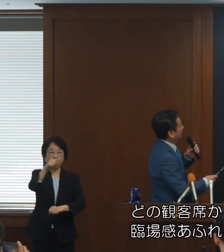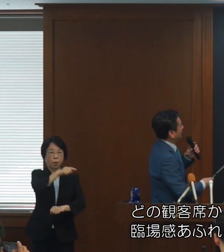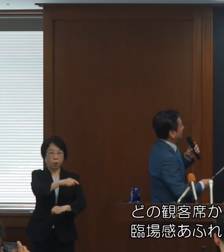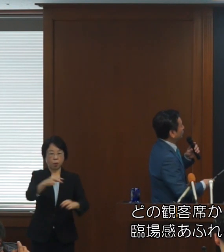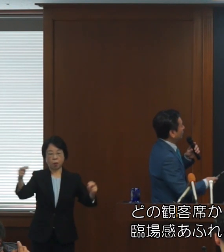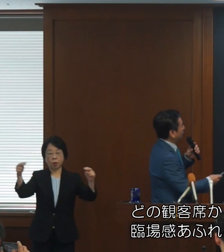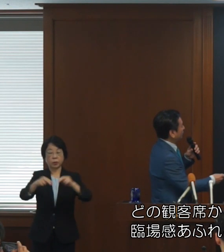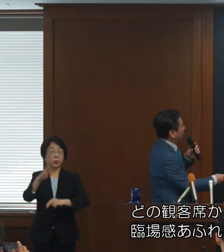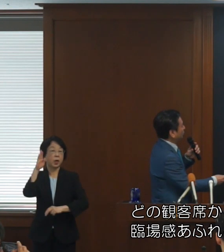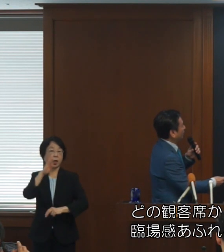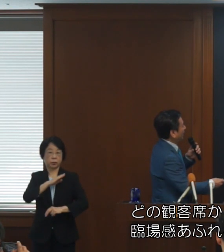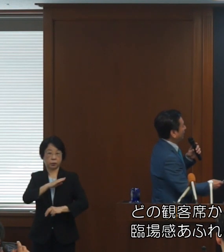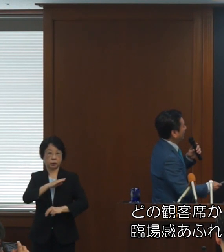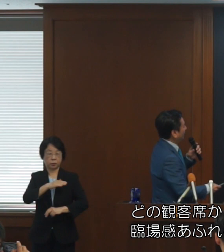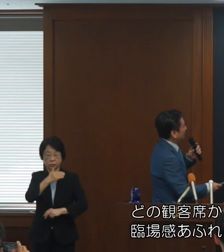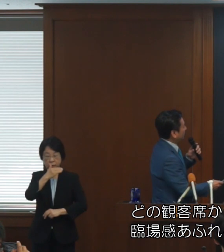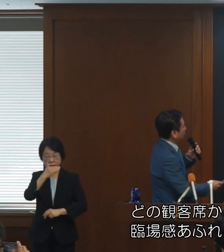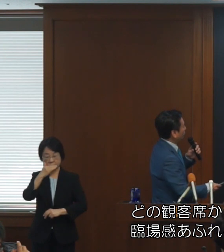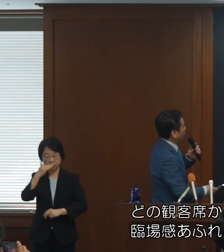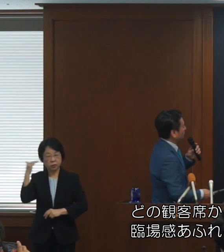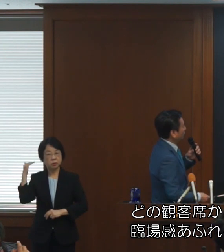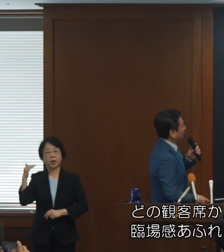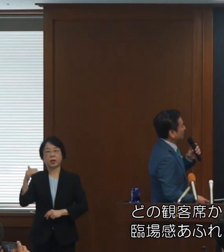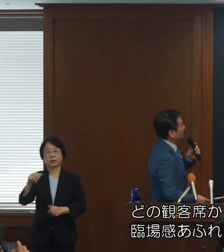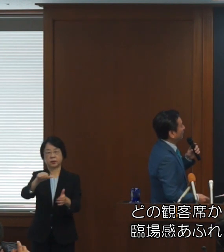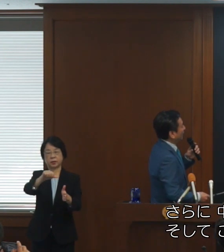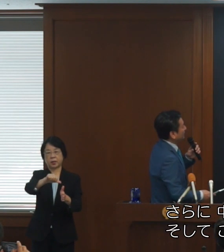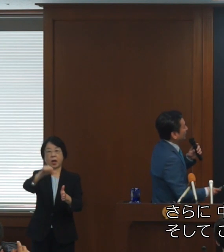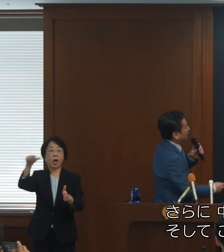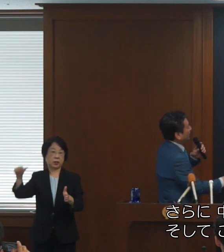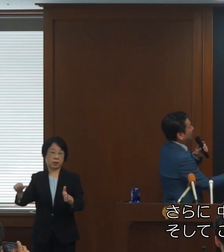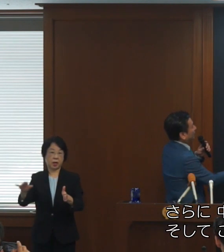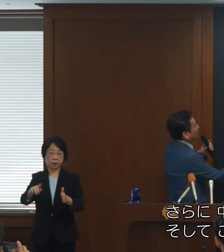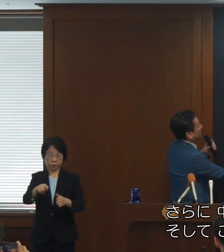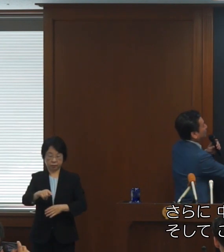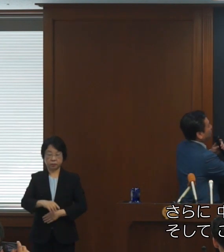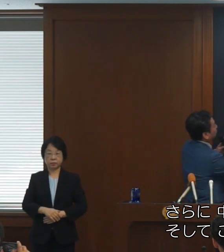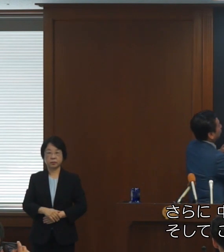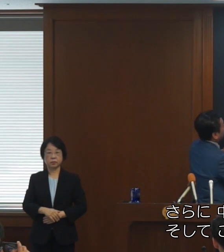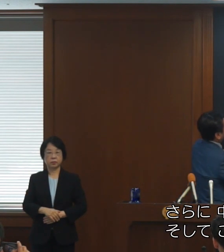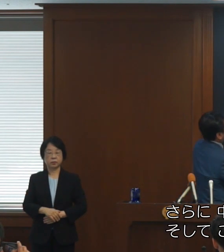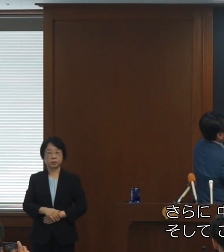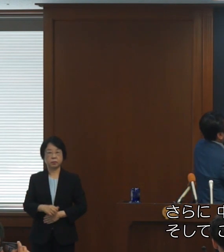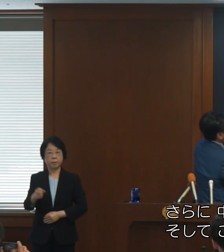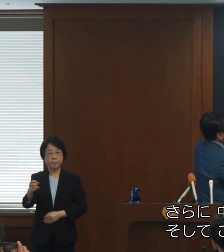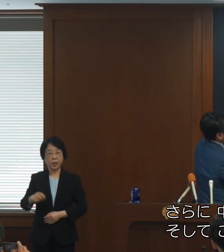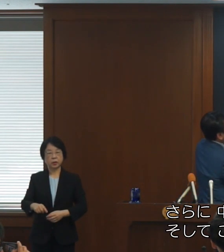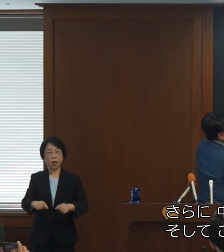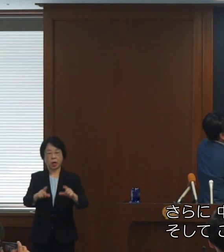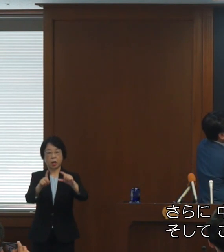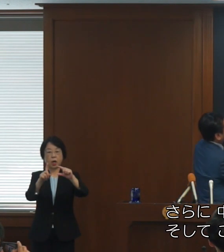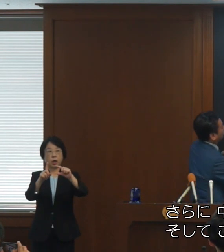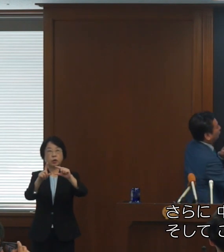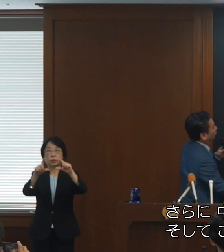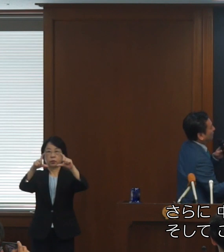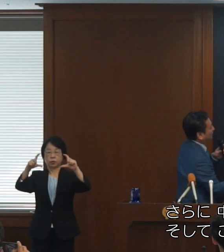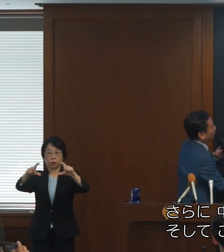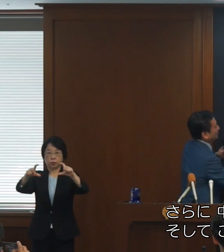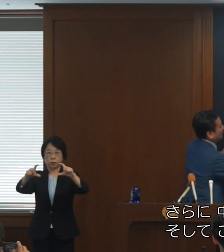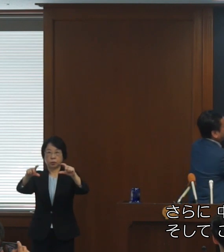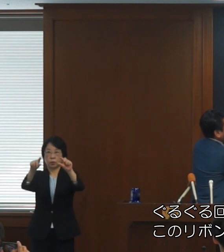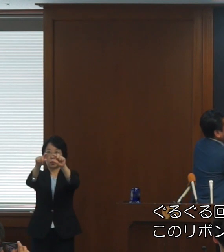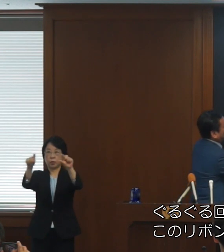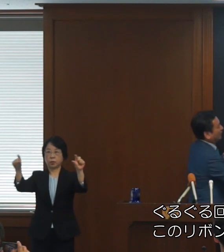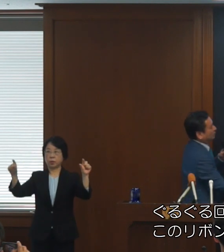やすい臨場感あふれる施設としておりますさらに中央と壁面とそしてこの